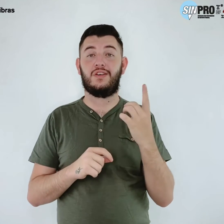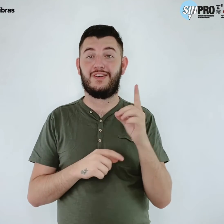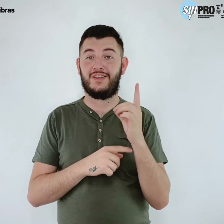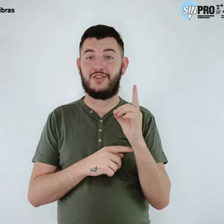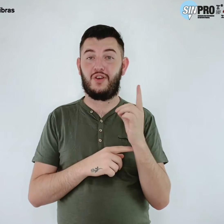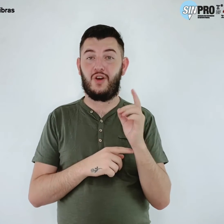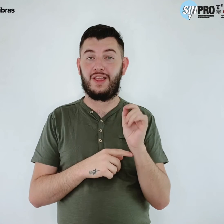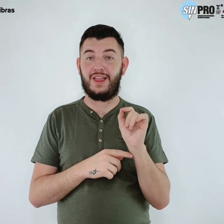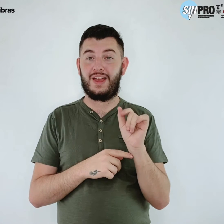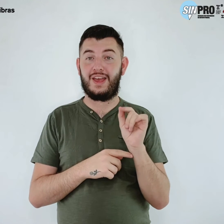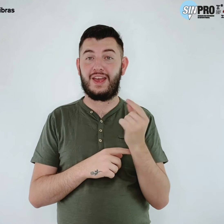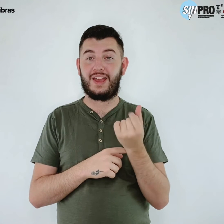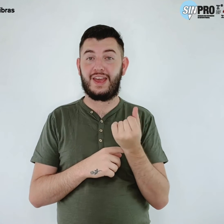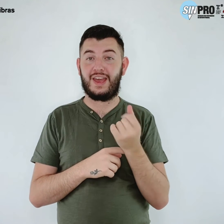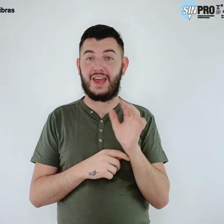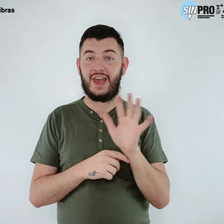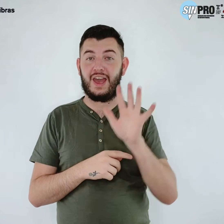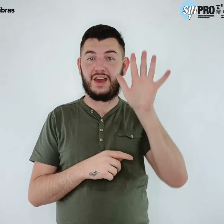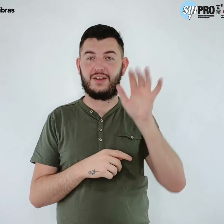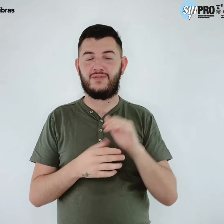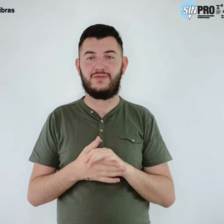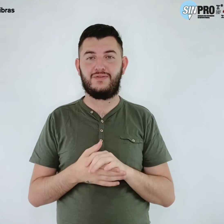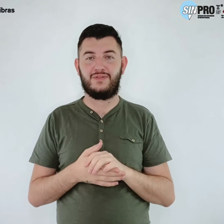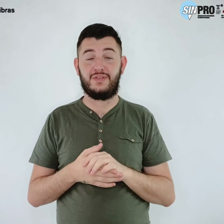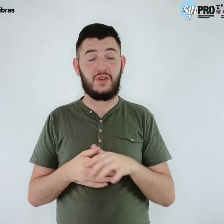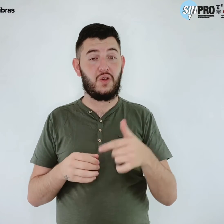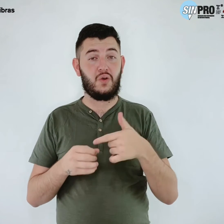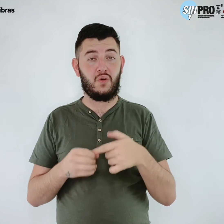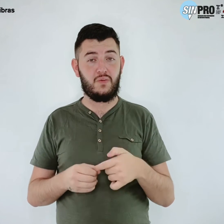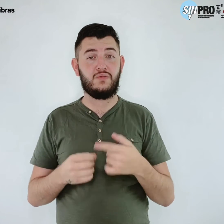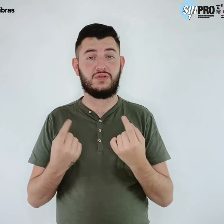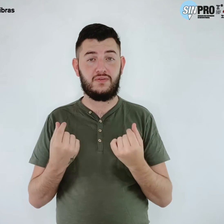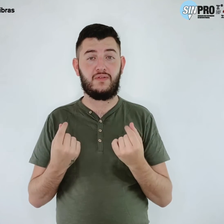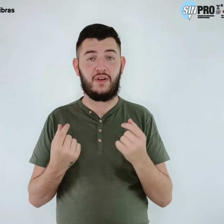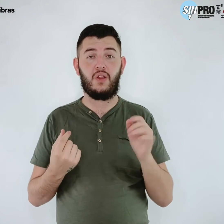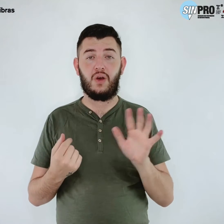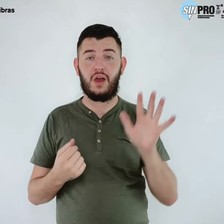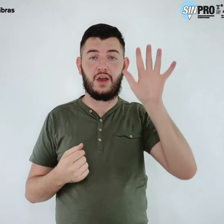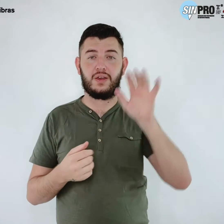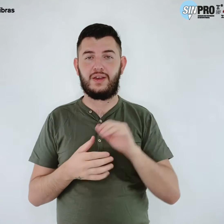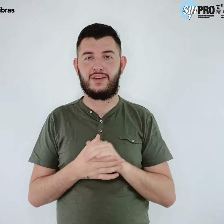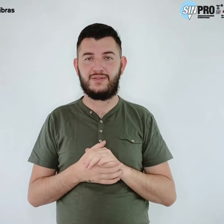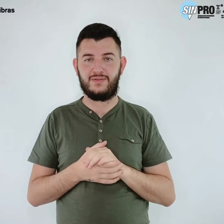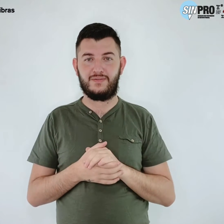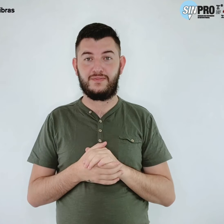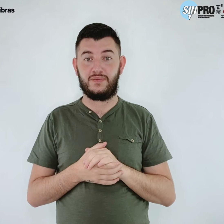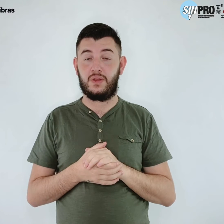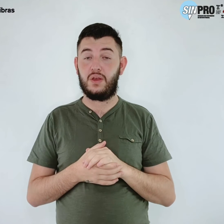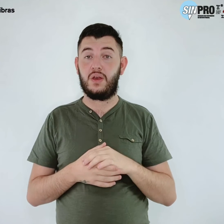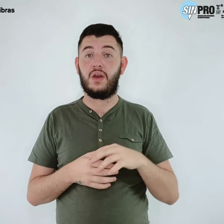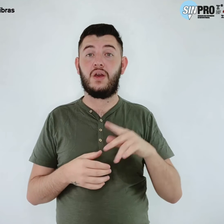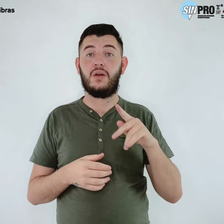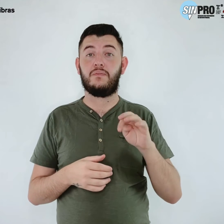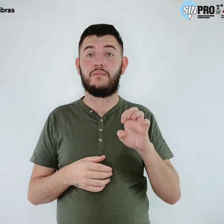Toda vez que sobe o valor do dólar, sobe o preço dos combustíveis. Toda vez que sobe o preço